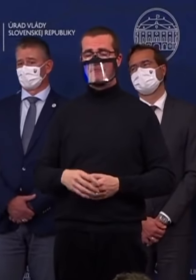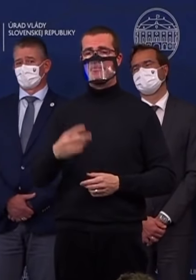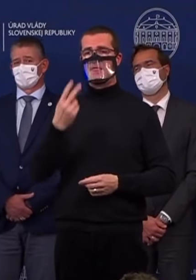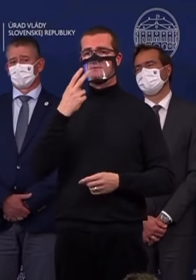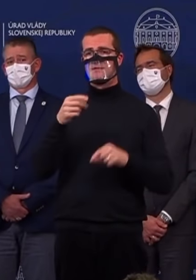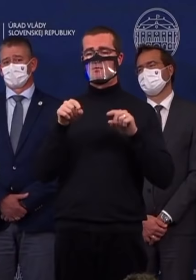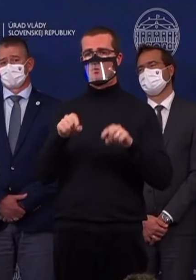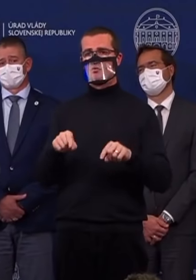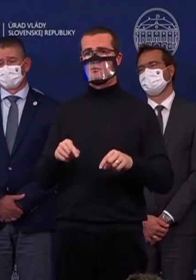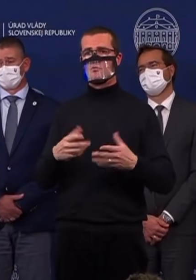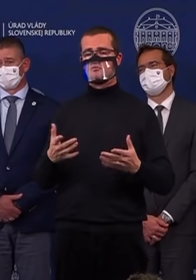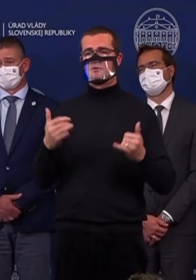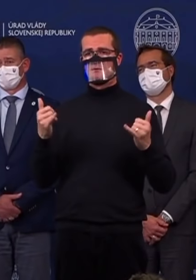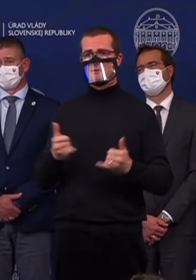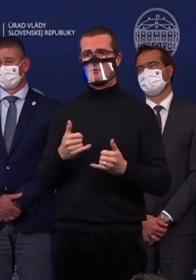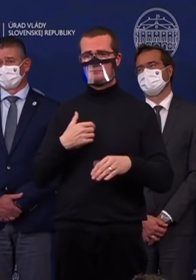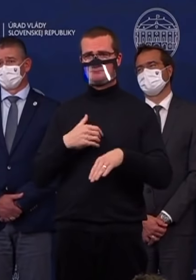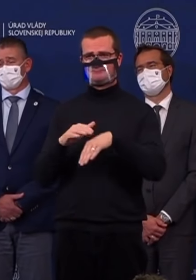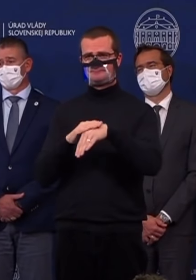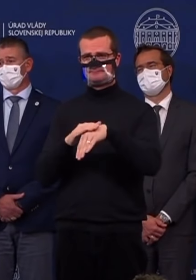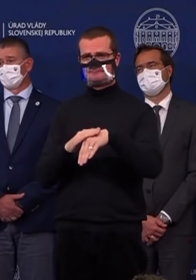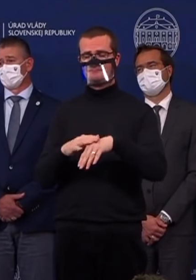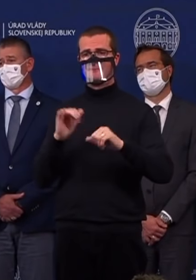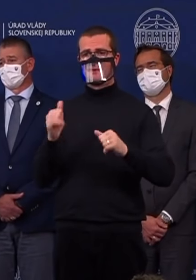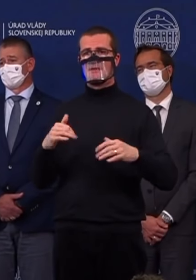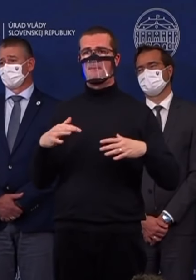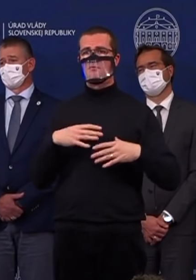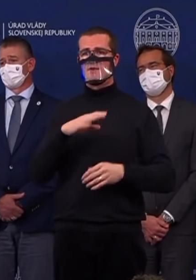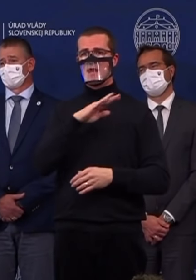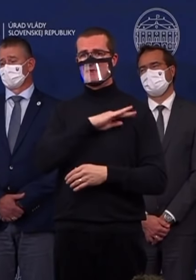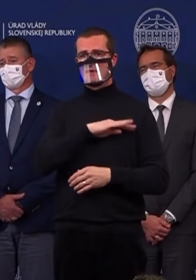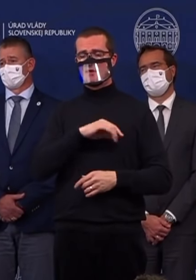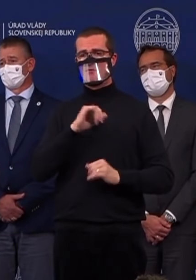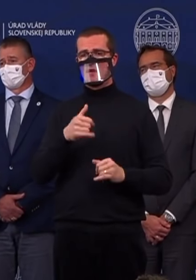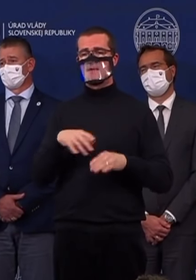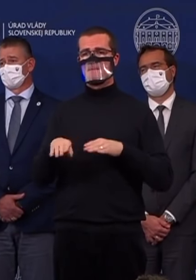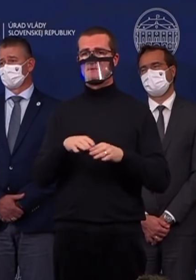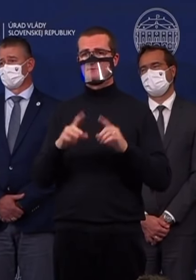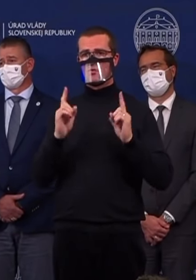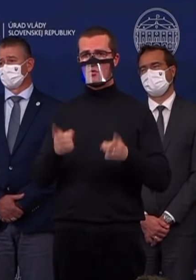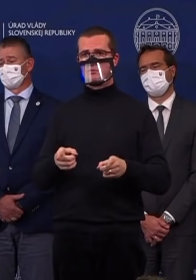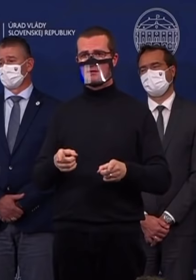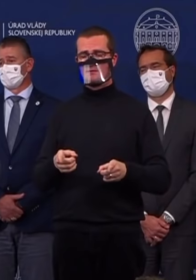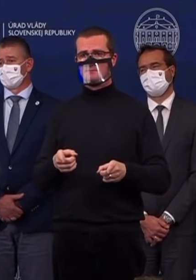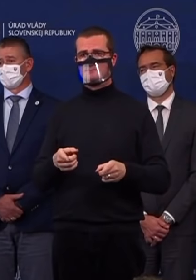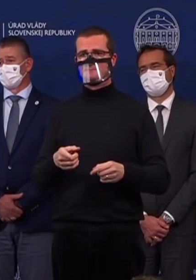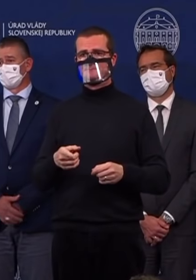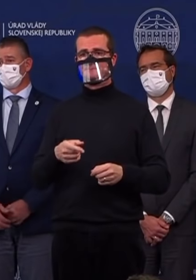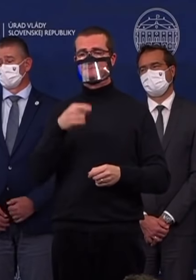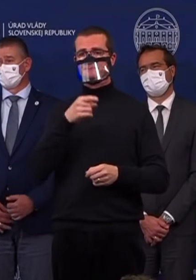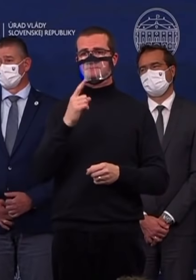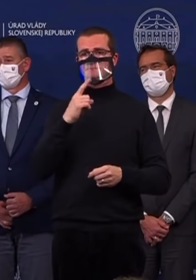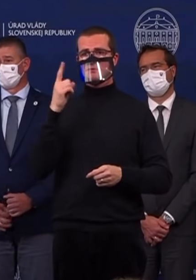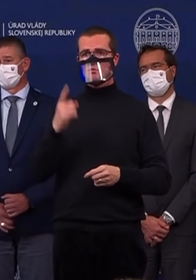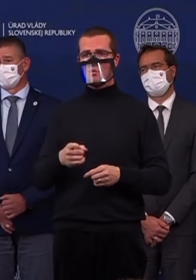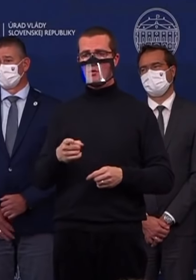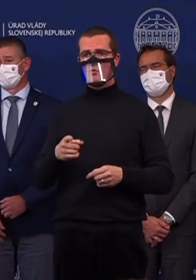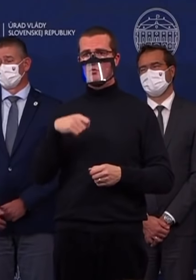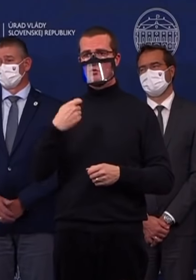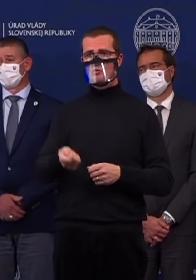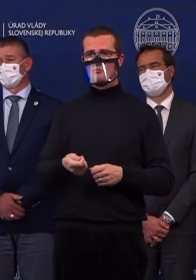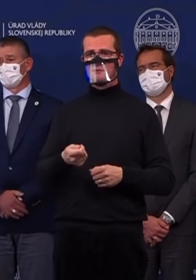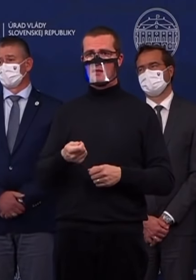že naozaj ja to sa ospravedlňujem aj pánovi generálovi, aj ministrovi obrany, že túto úlohu